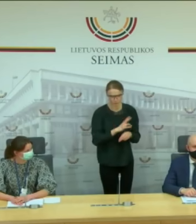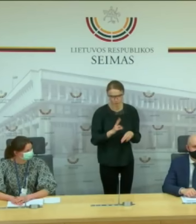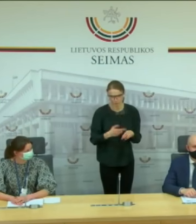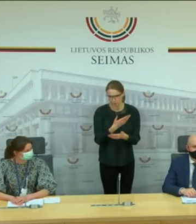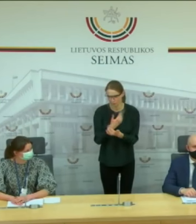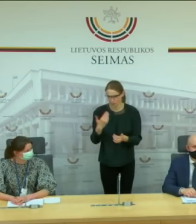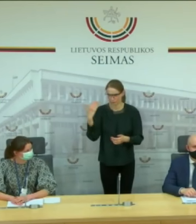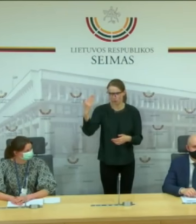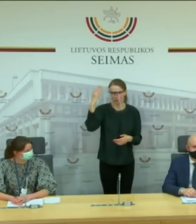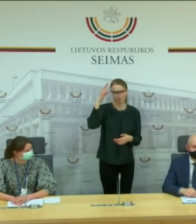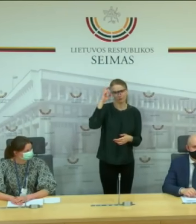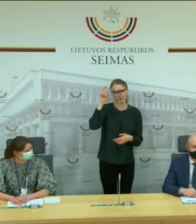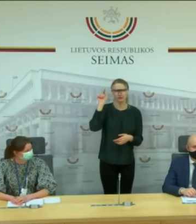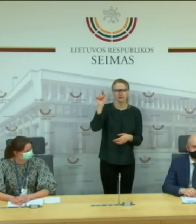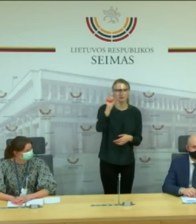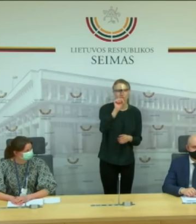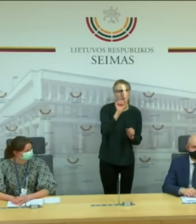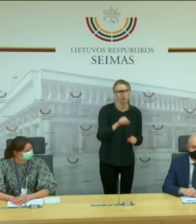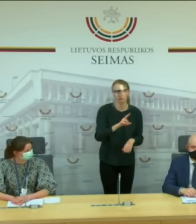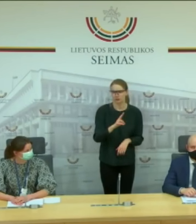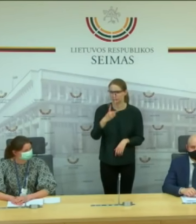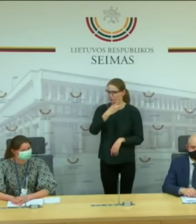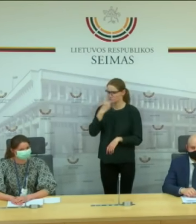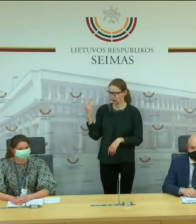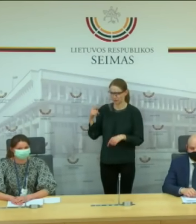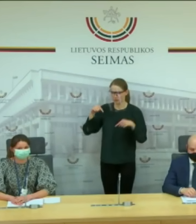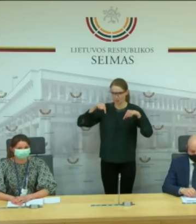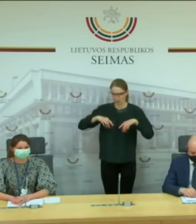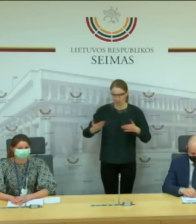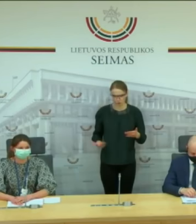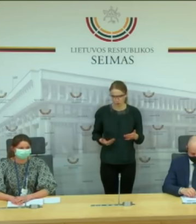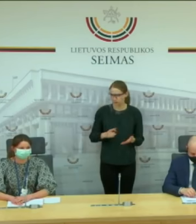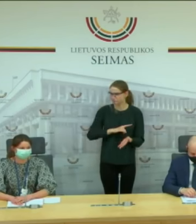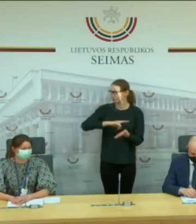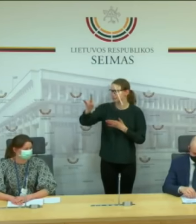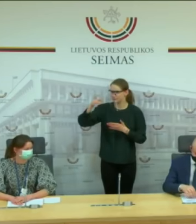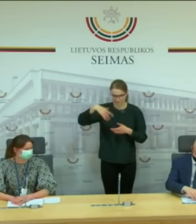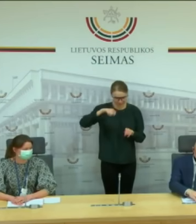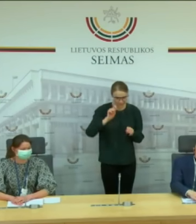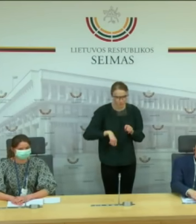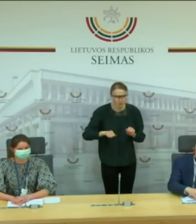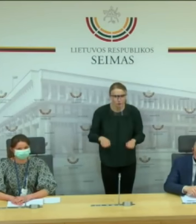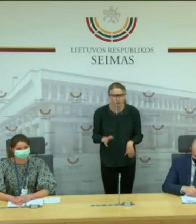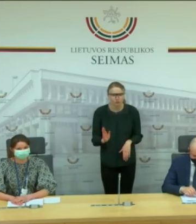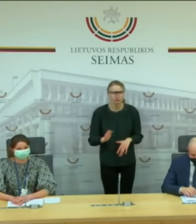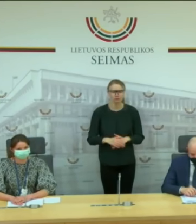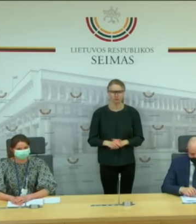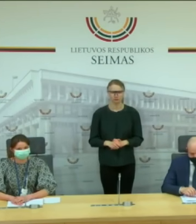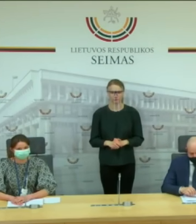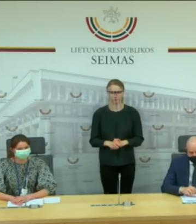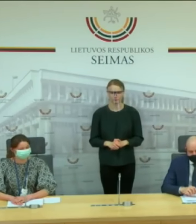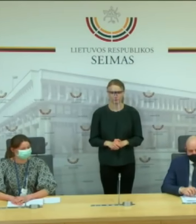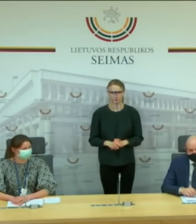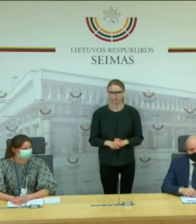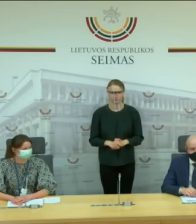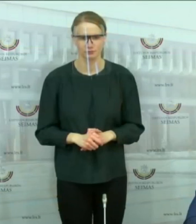pasus įsives, ar kiekvienam norinčiam išvykti iš Lietuvos bus galimybė pasidaryti testą?